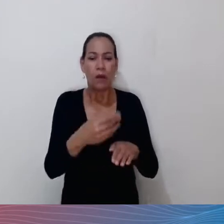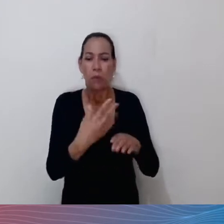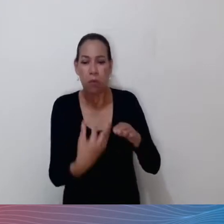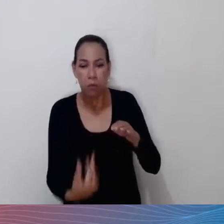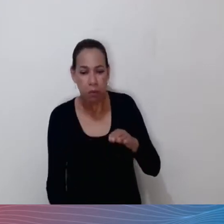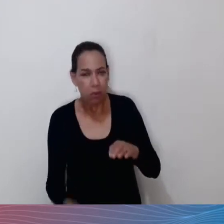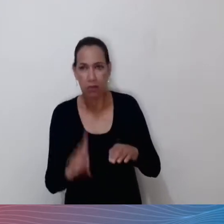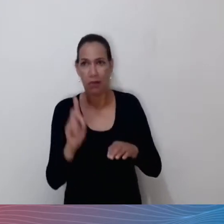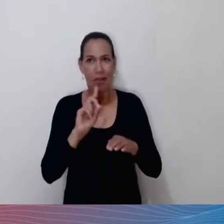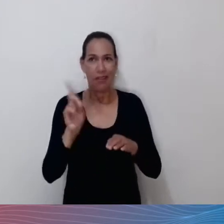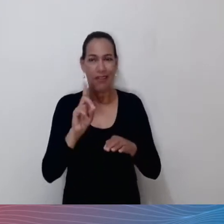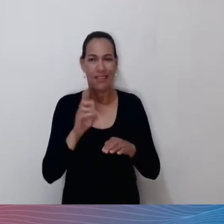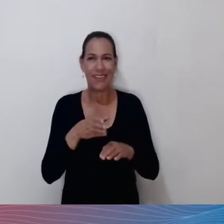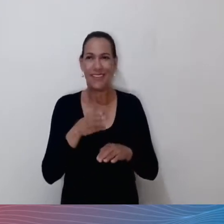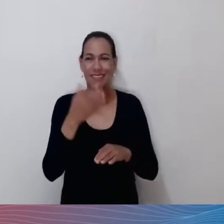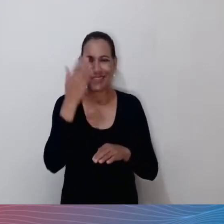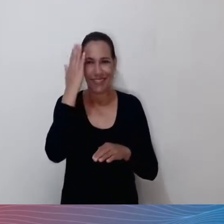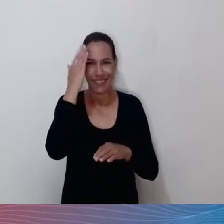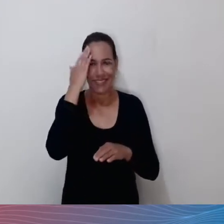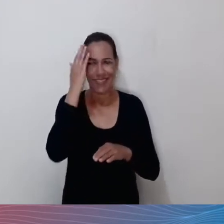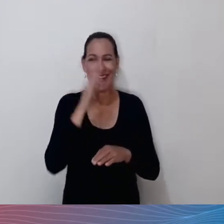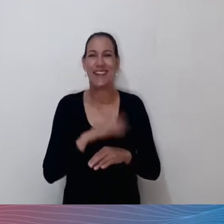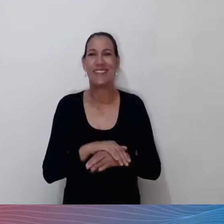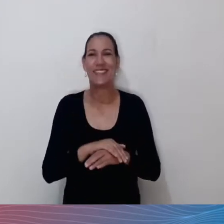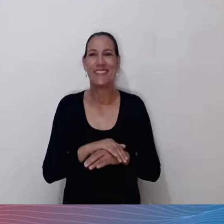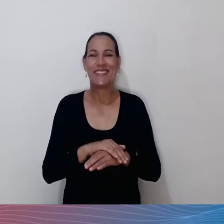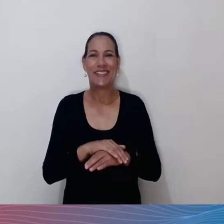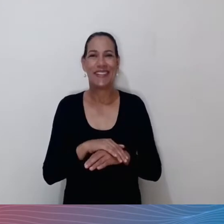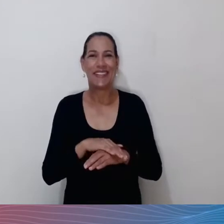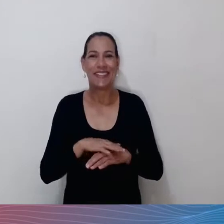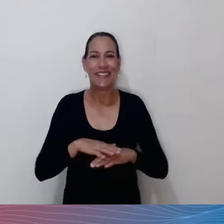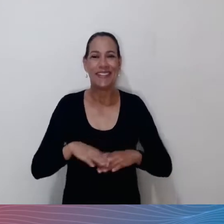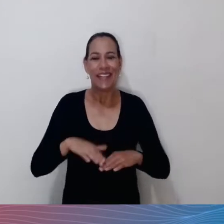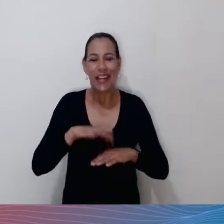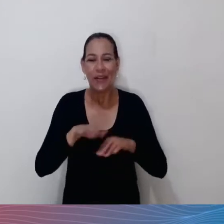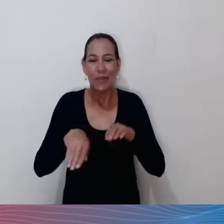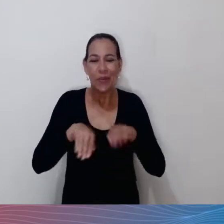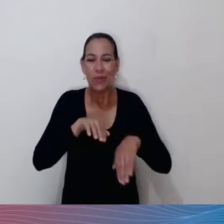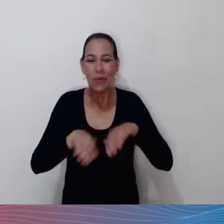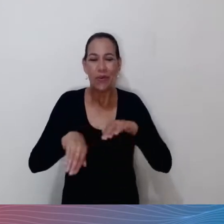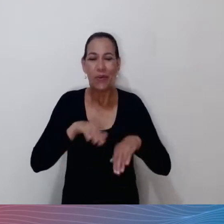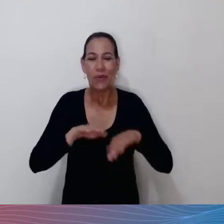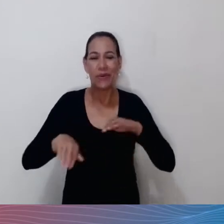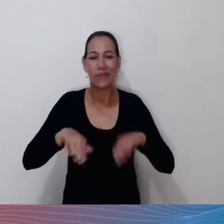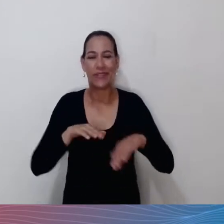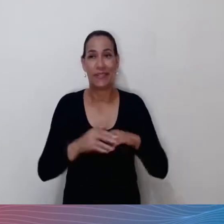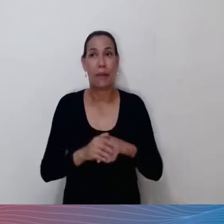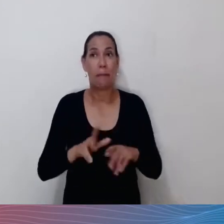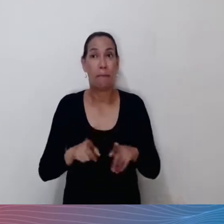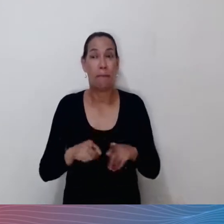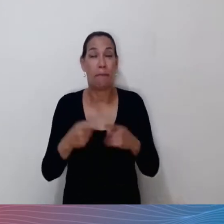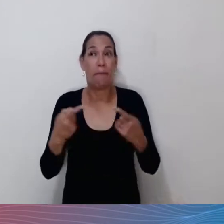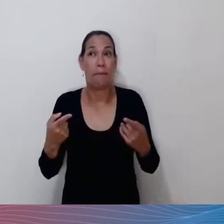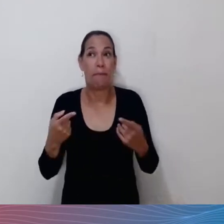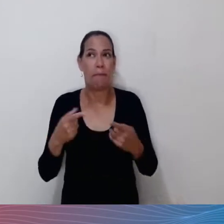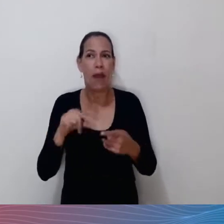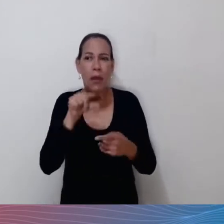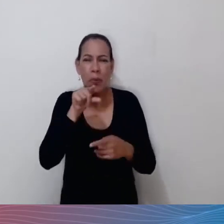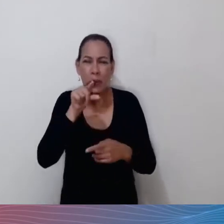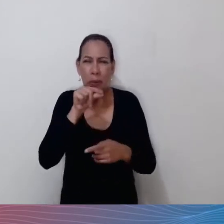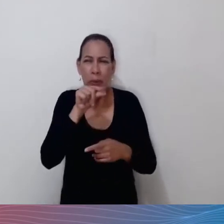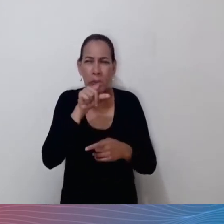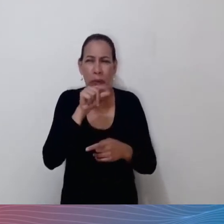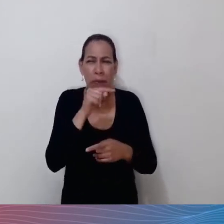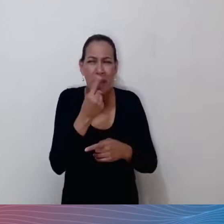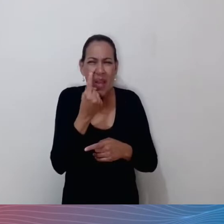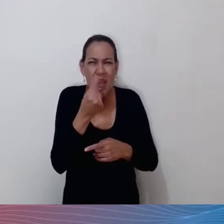nadar. Mas se você pegar um pintinho de 1 semana e joga na água, vai morrer. Por quê?